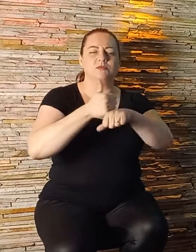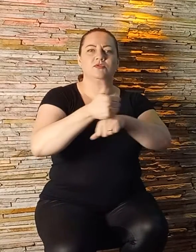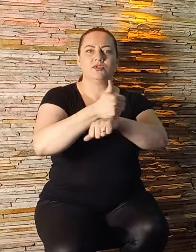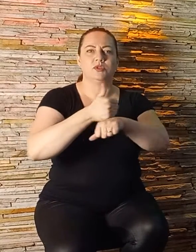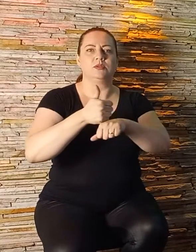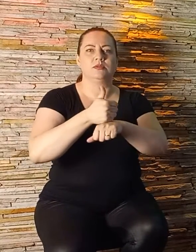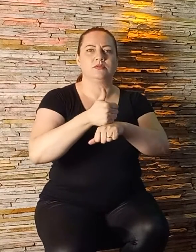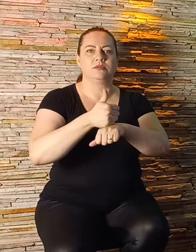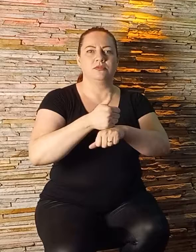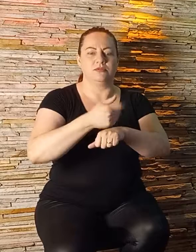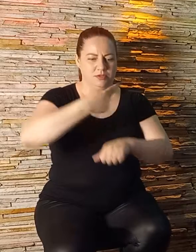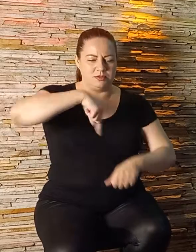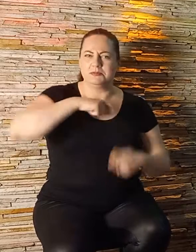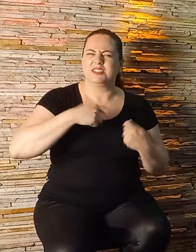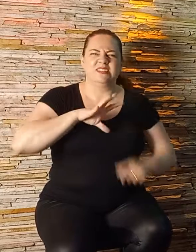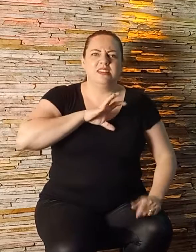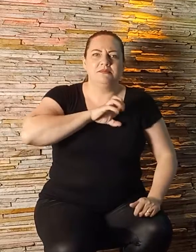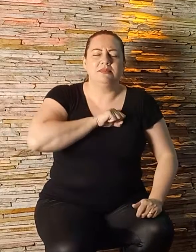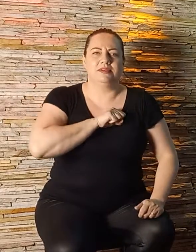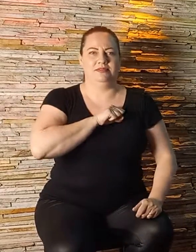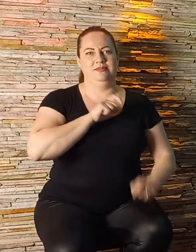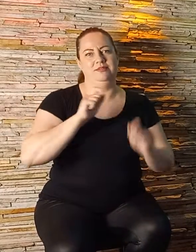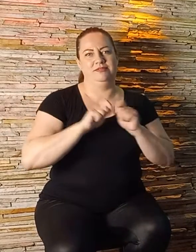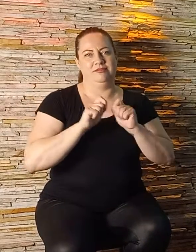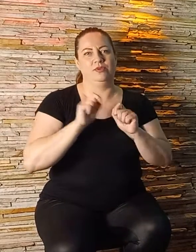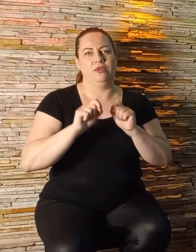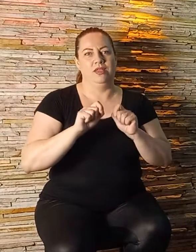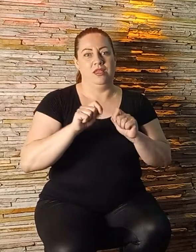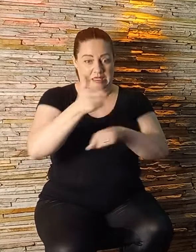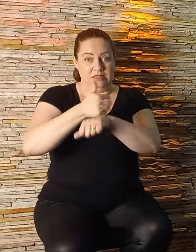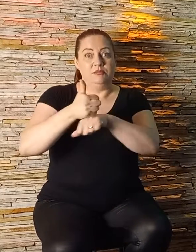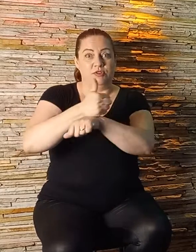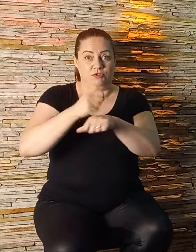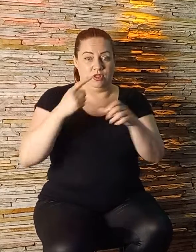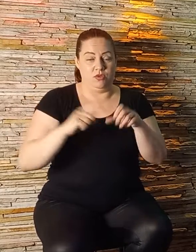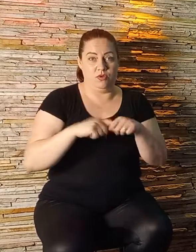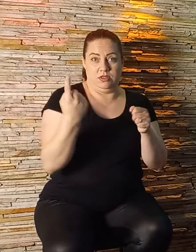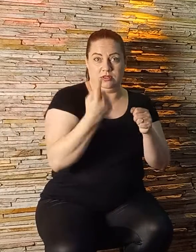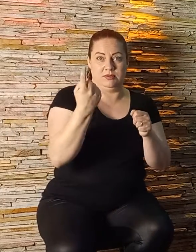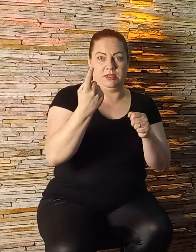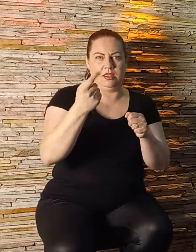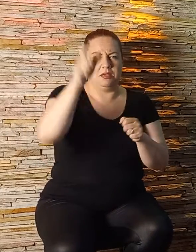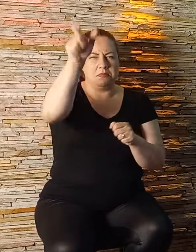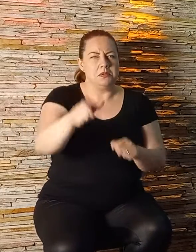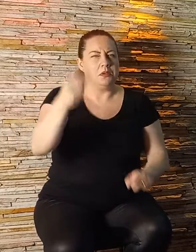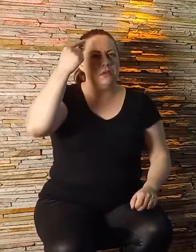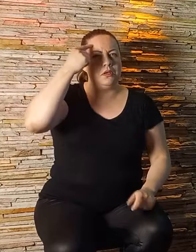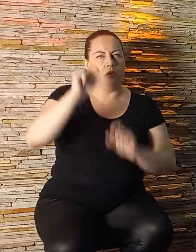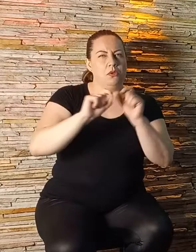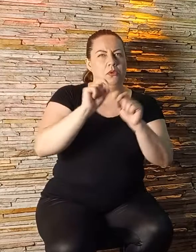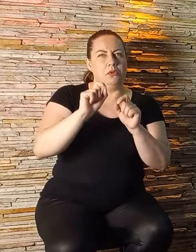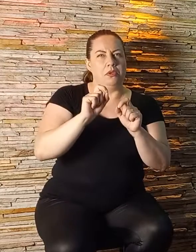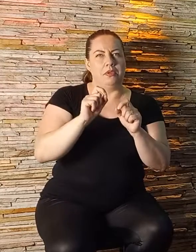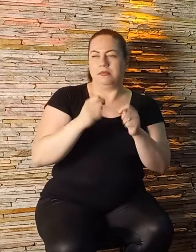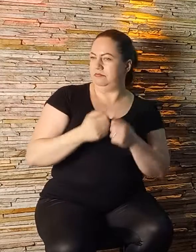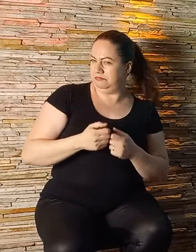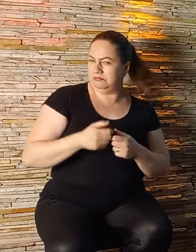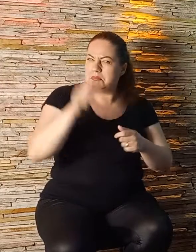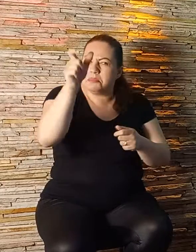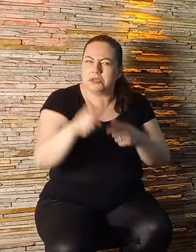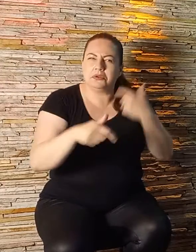profissional a gente tem que amar o que a gente faz porque a gente quando a gente profissional independente as pessoas pensam assim ó até uma